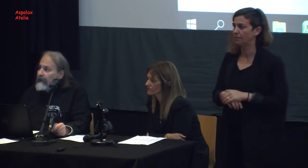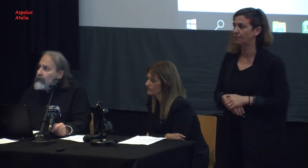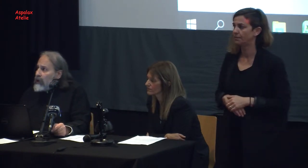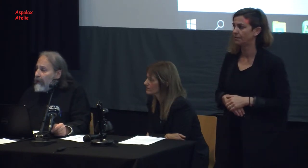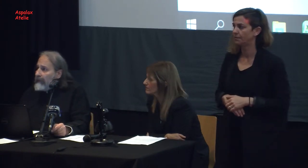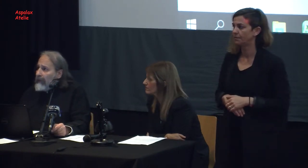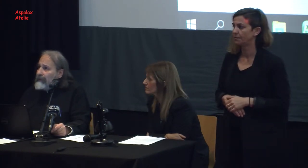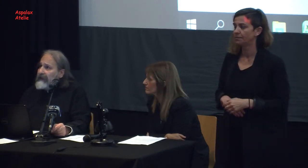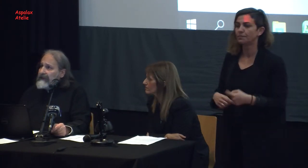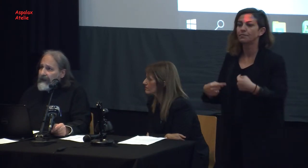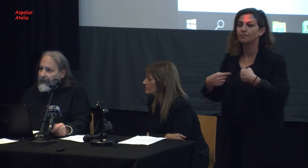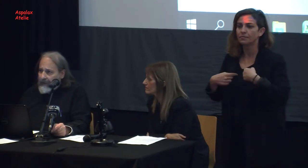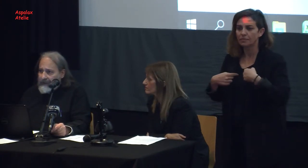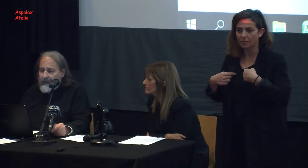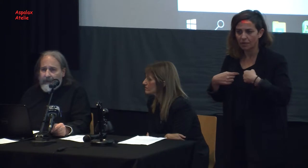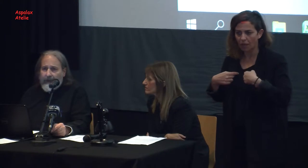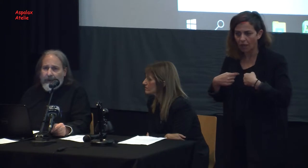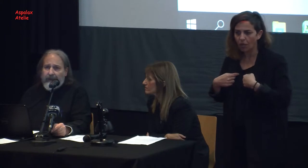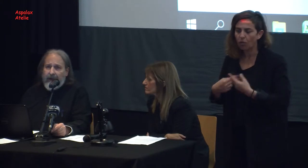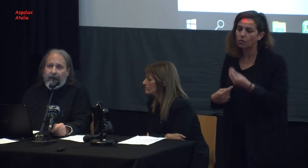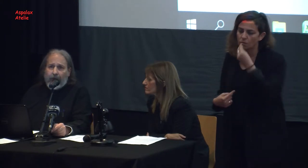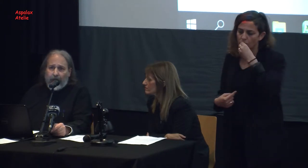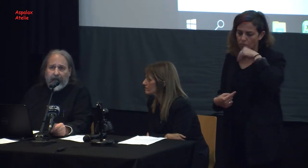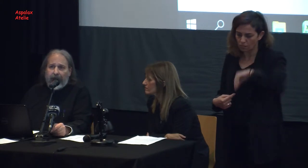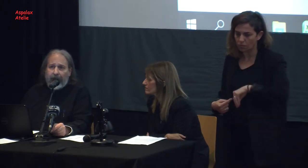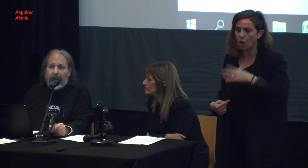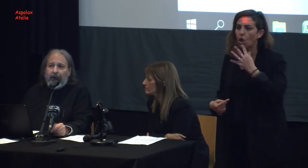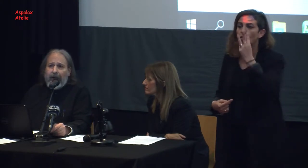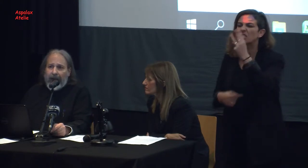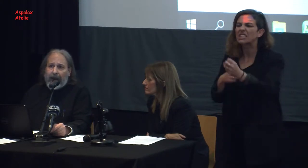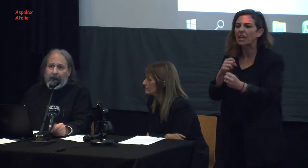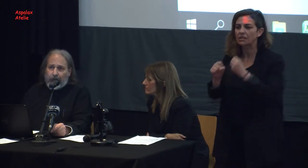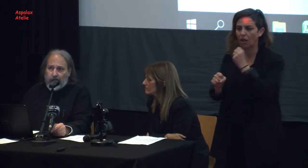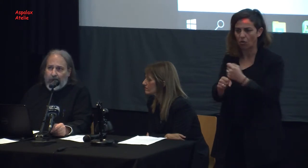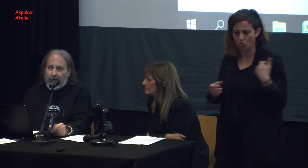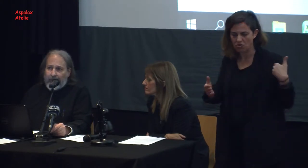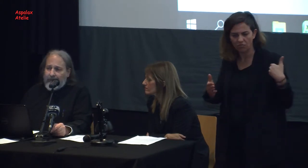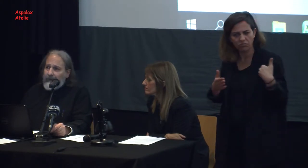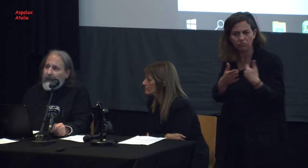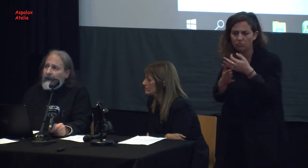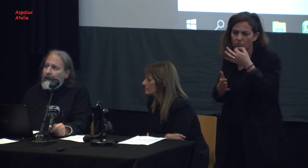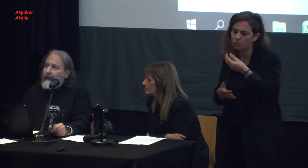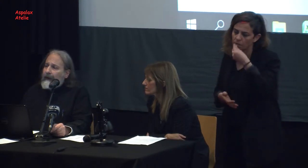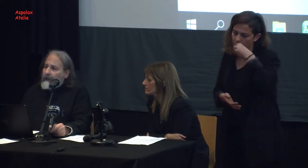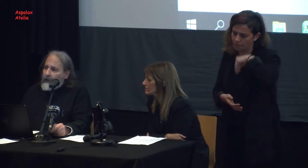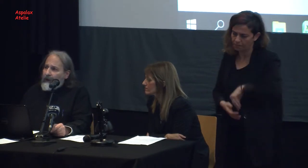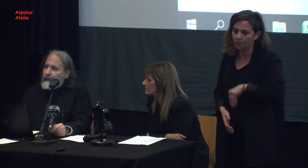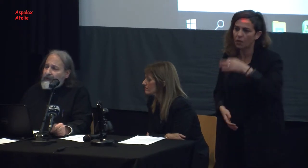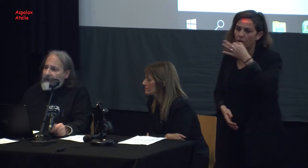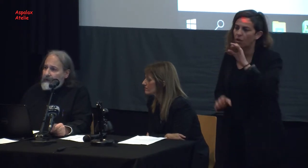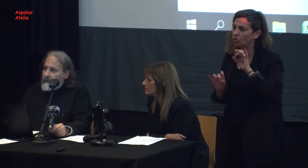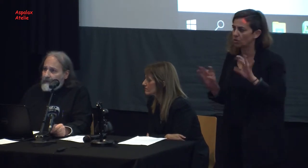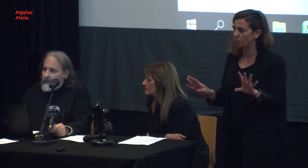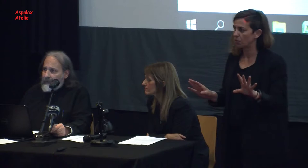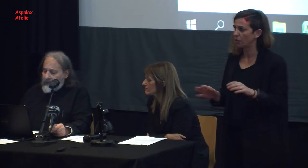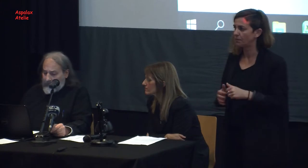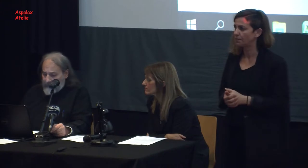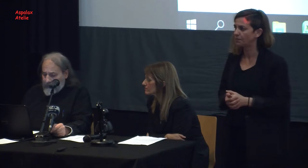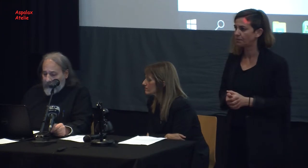Εγώ έκλεινα το στόμα μου όπως είχα συνηθίσει εδώ και 30 χρόνια. Έκλεινα το στόμα μου και τώρα μπροστά